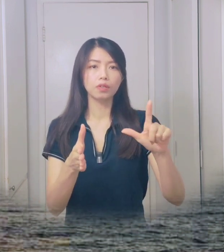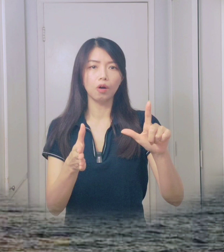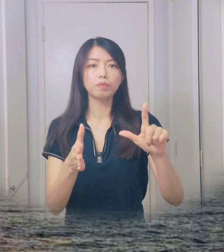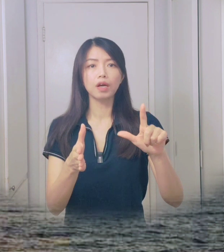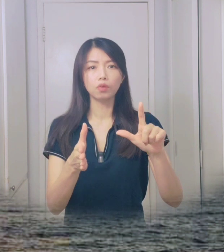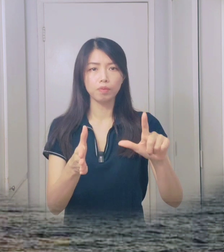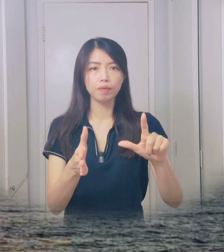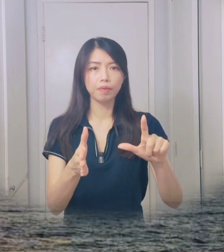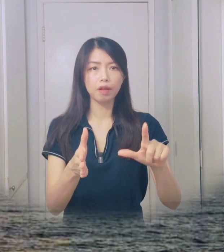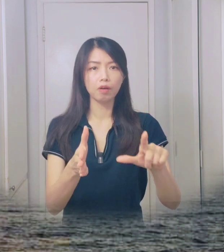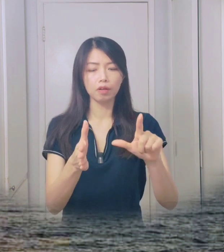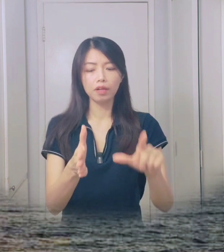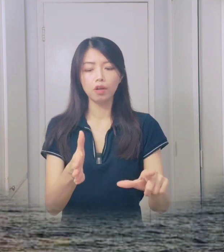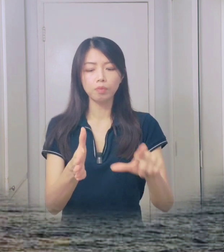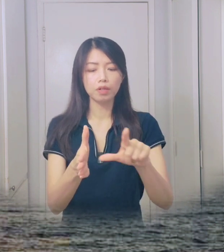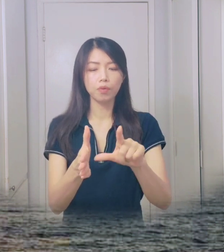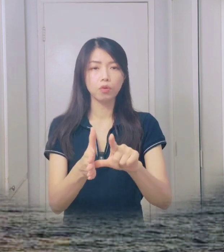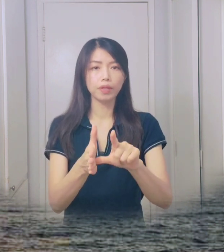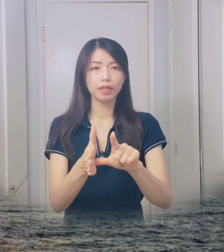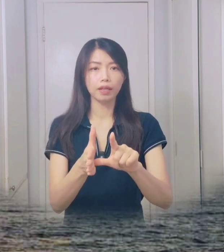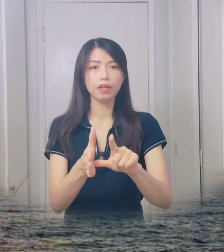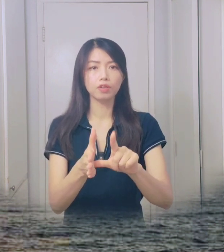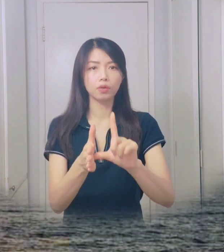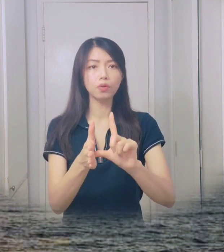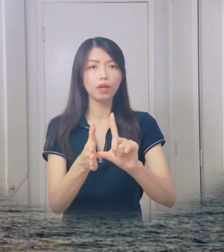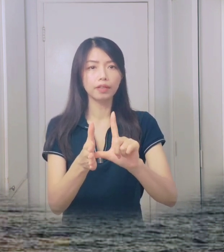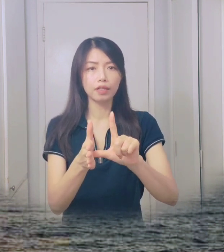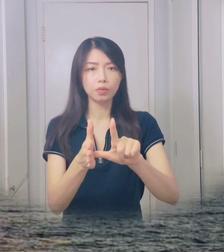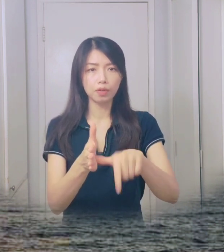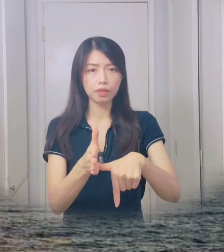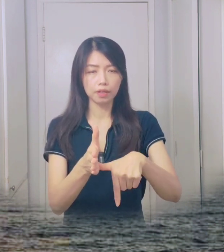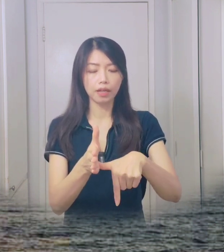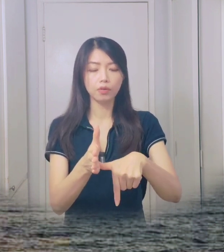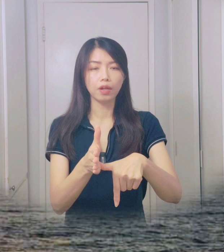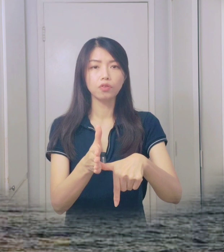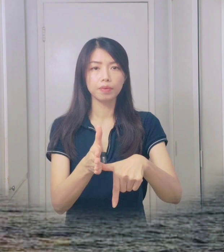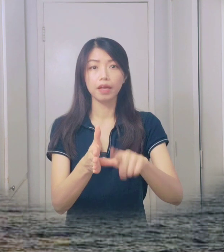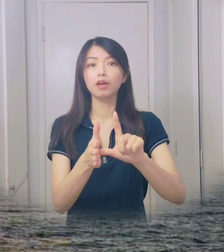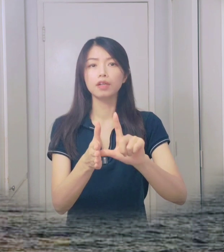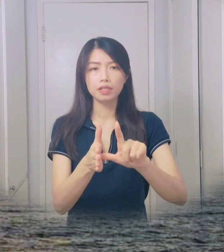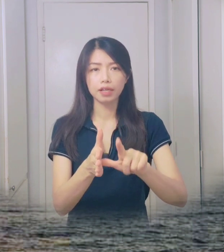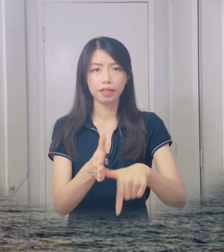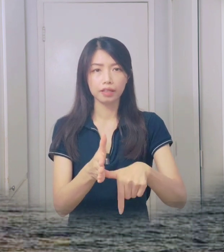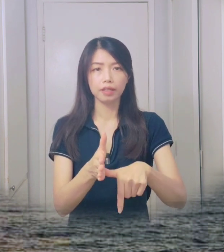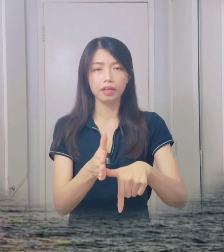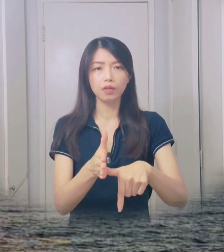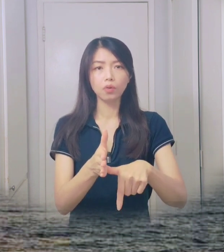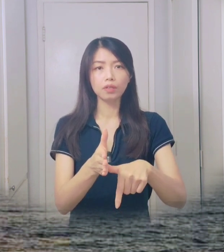다른 손은 엄지하고 검지만 펴서 이 엄지를 왼손 바닥에 닿게 해주시고 다른 손은 아래로 내려주시면 돼요.